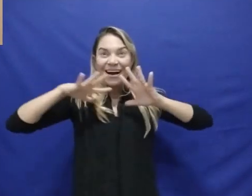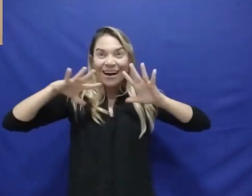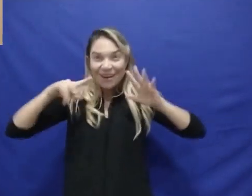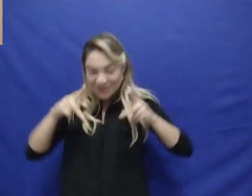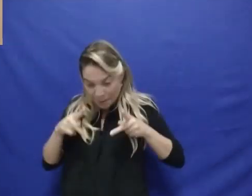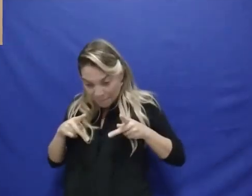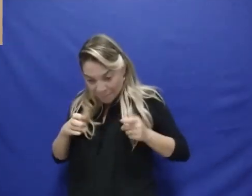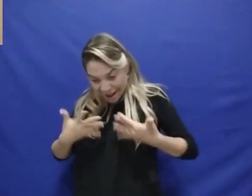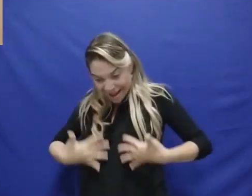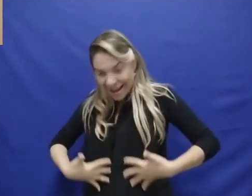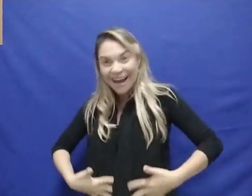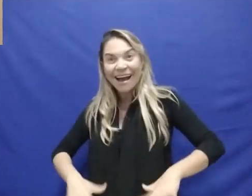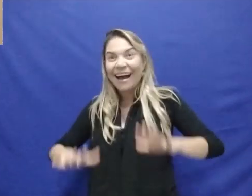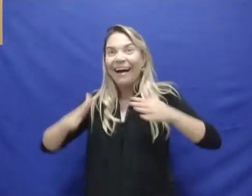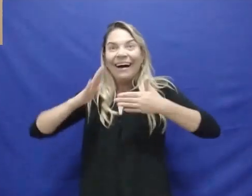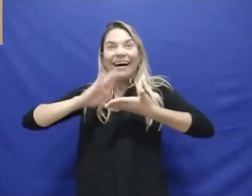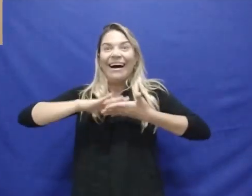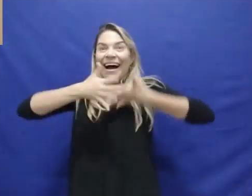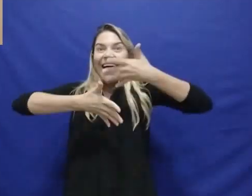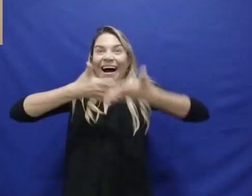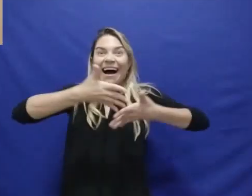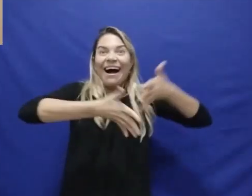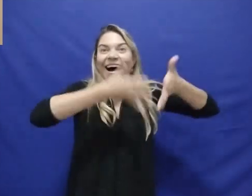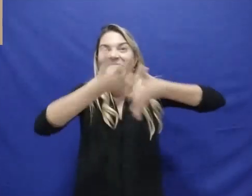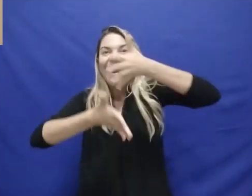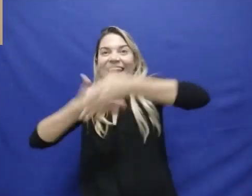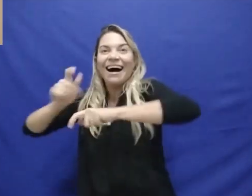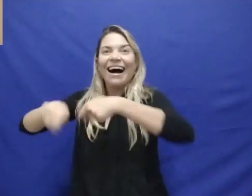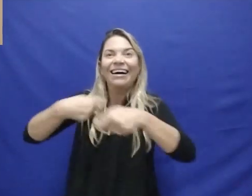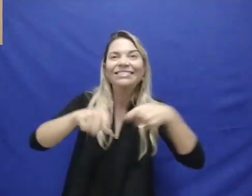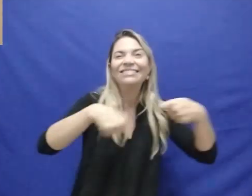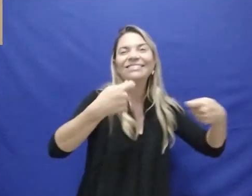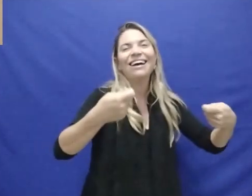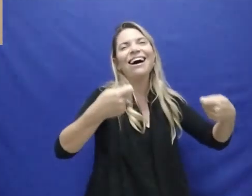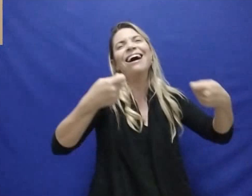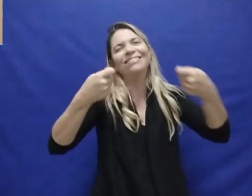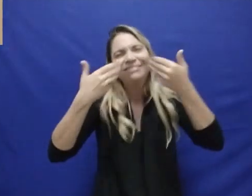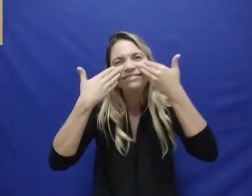Mãos, pés e voz, tudo